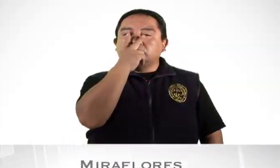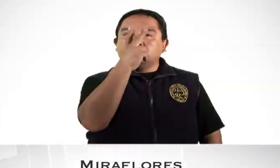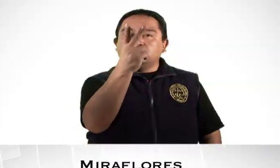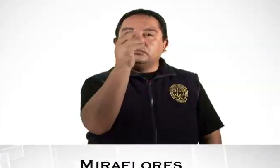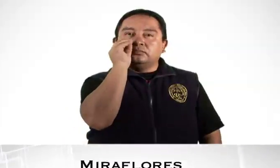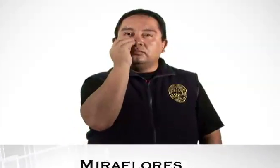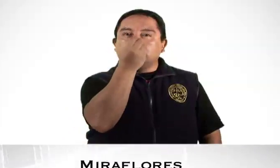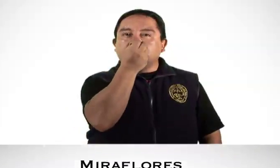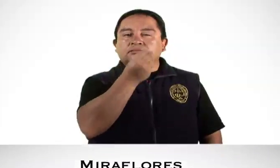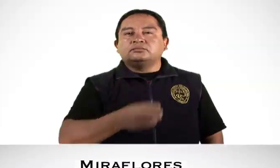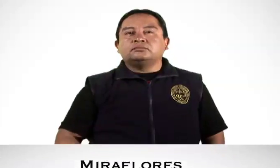Miraflores.